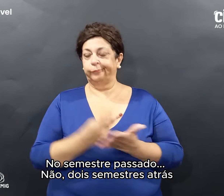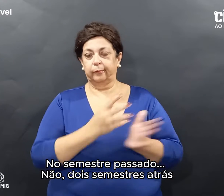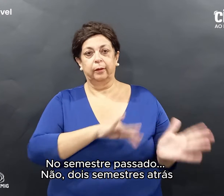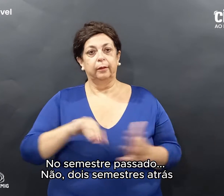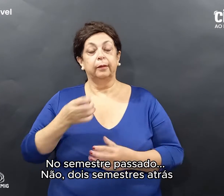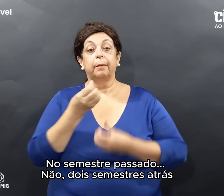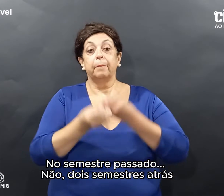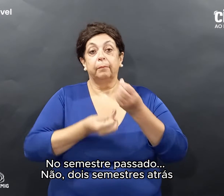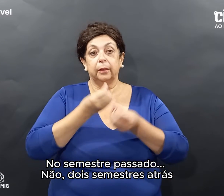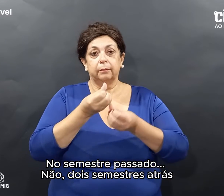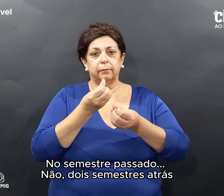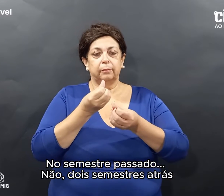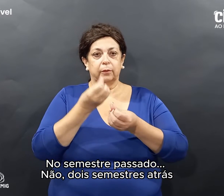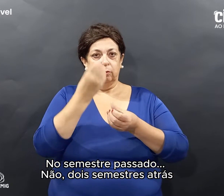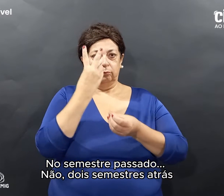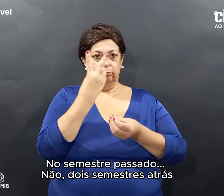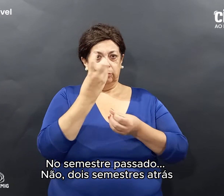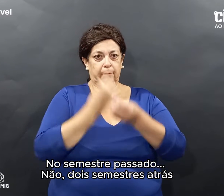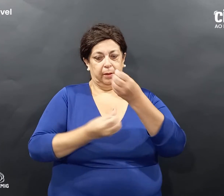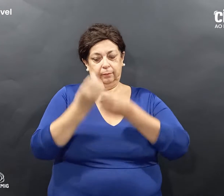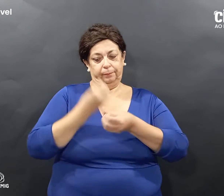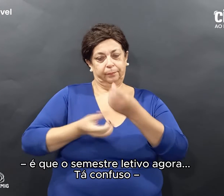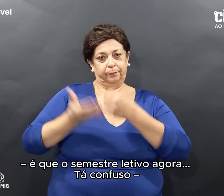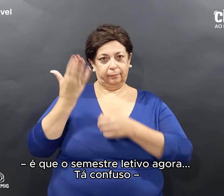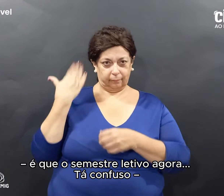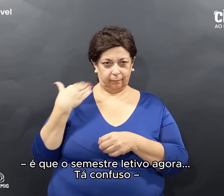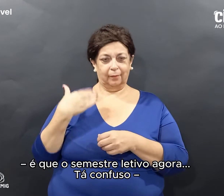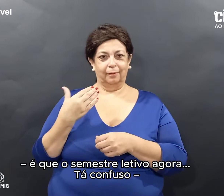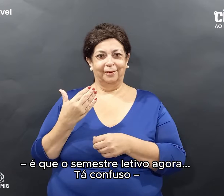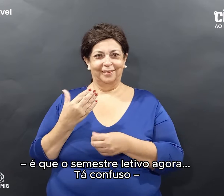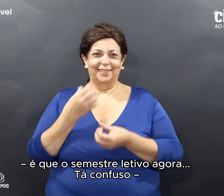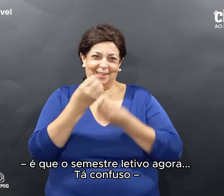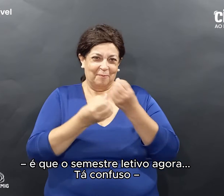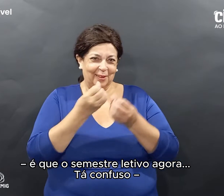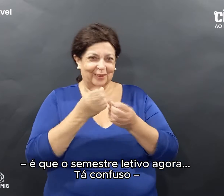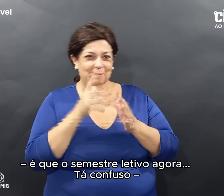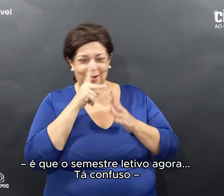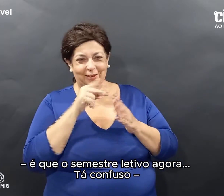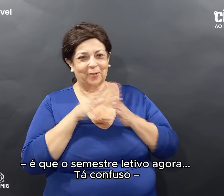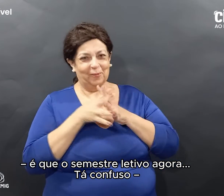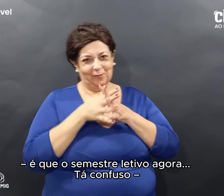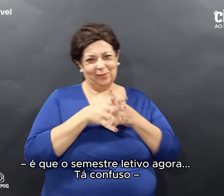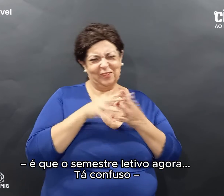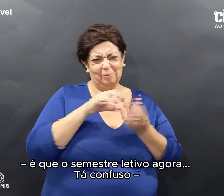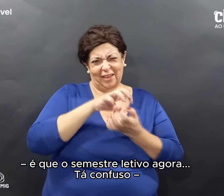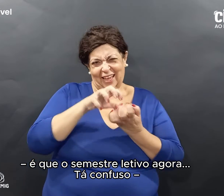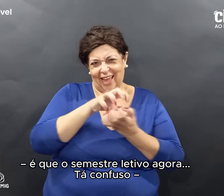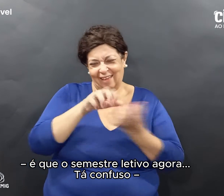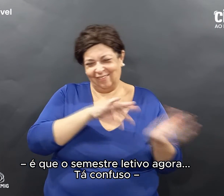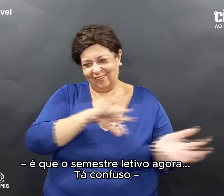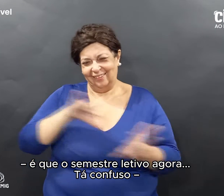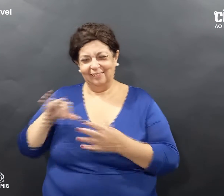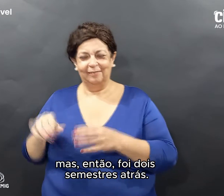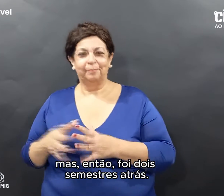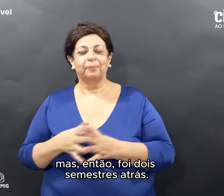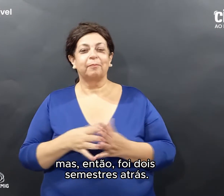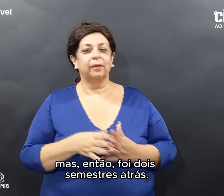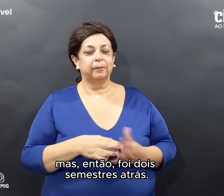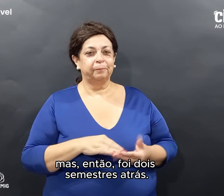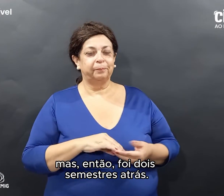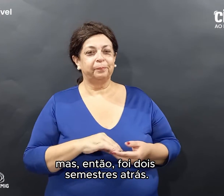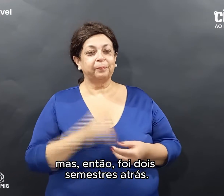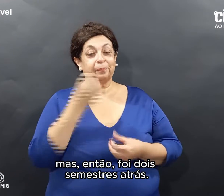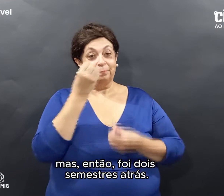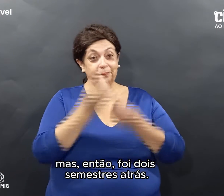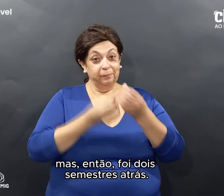No semestre passado, não, 2 semestres atrás, é que o semestre letivo agora Tá uma bagunça, tá né? confuso, né? Mas então foi há